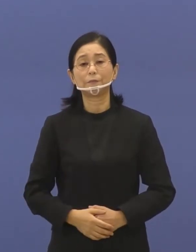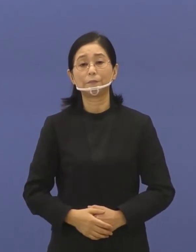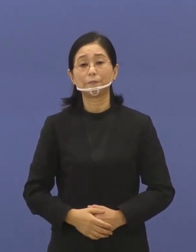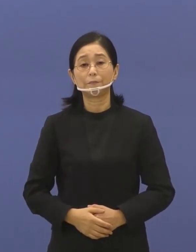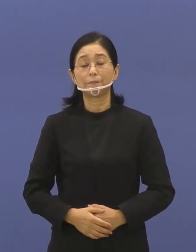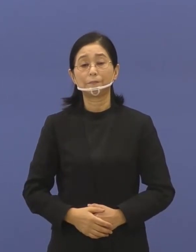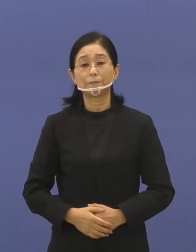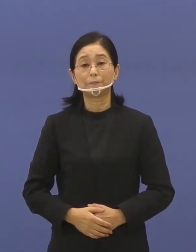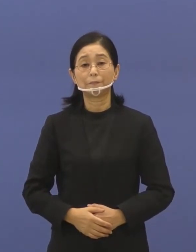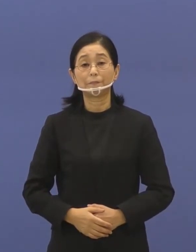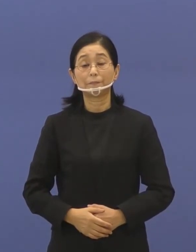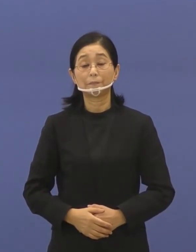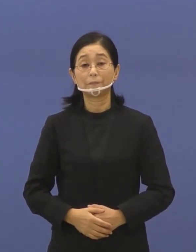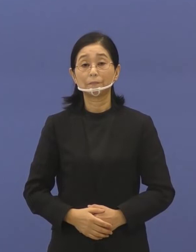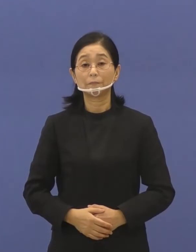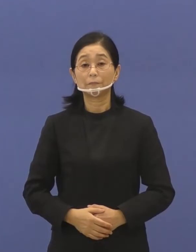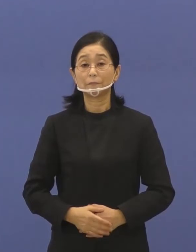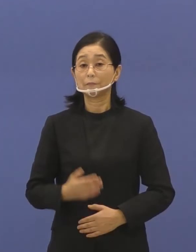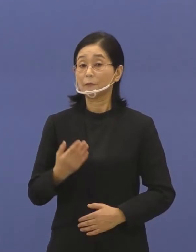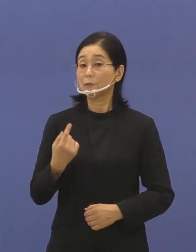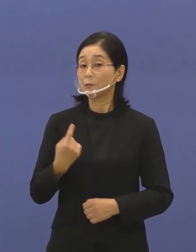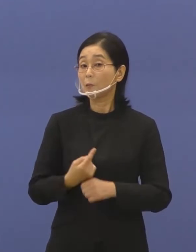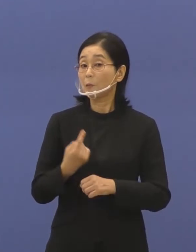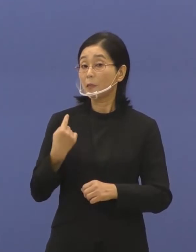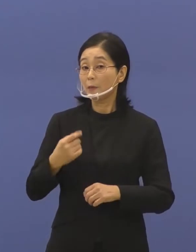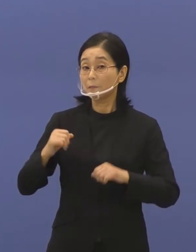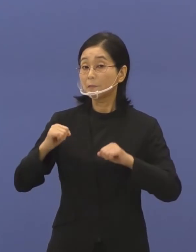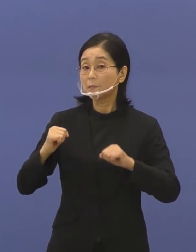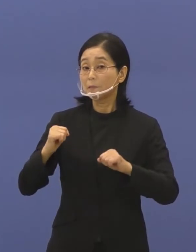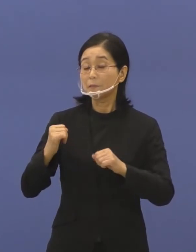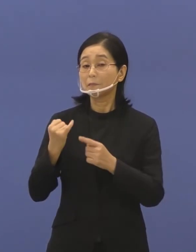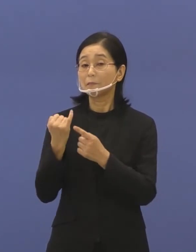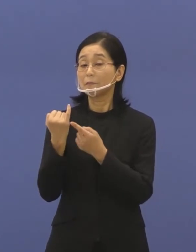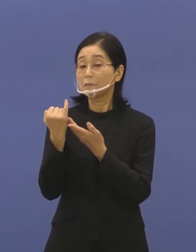去年イギリスのグラスゴーで